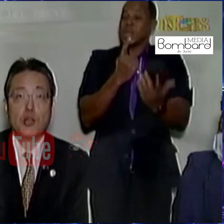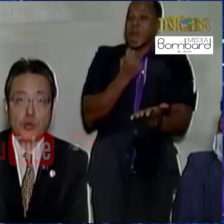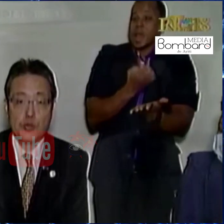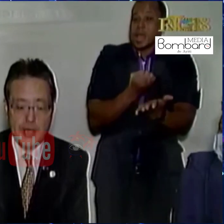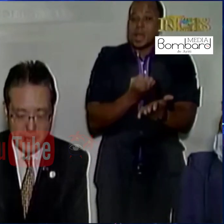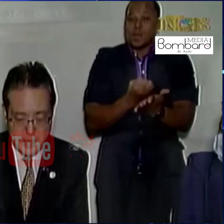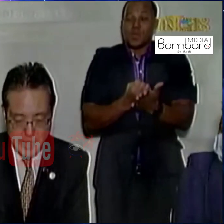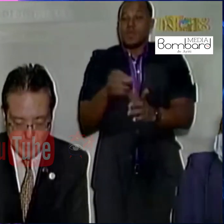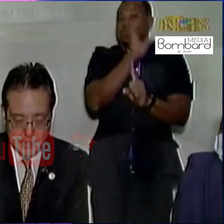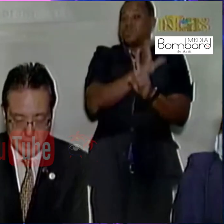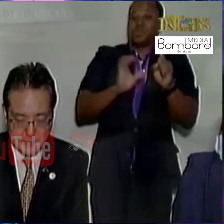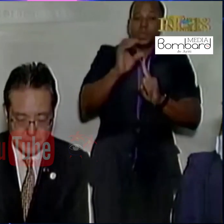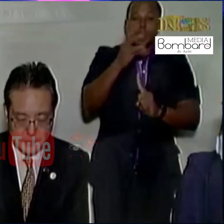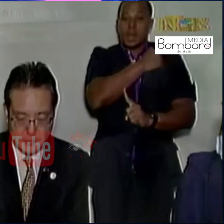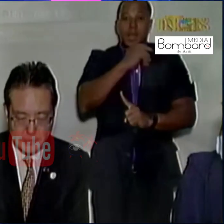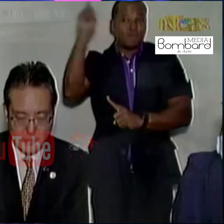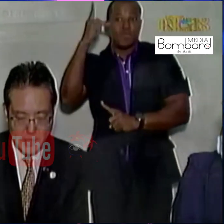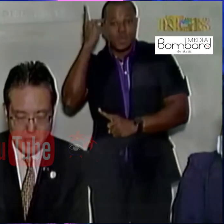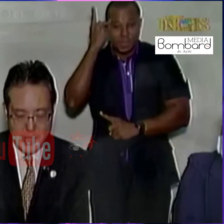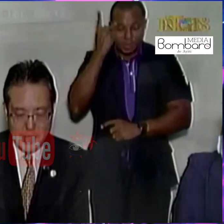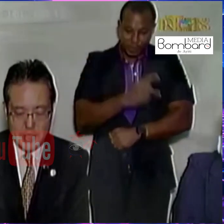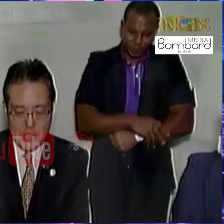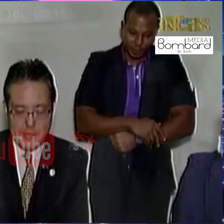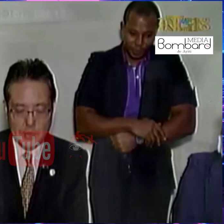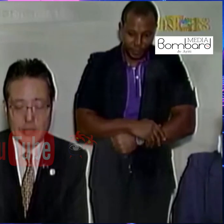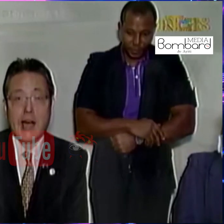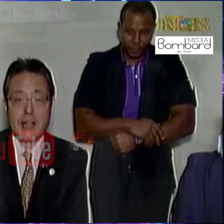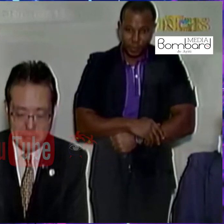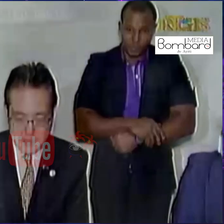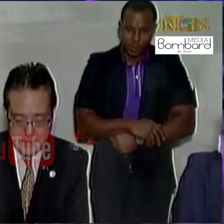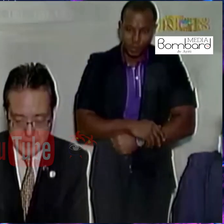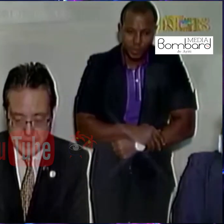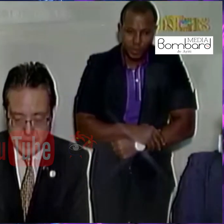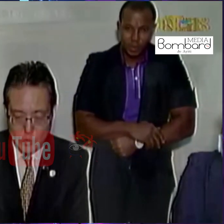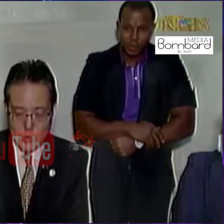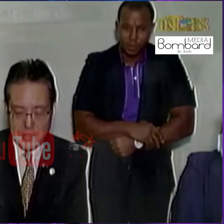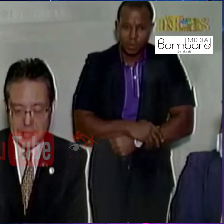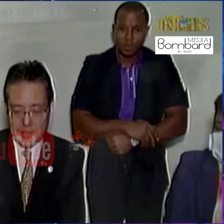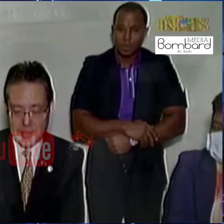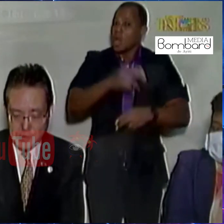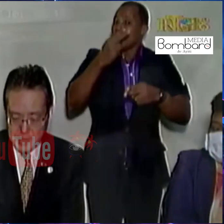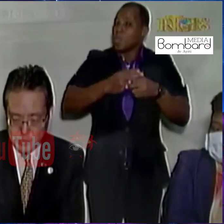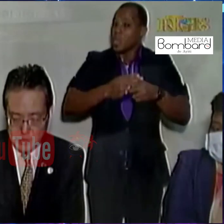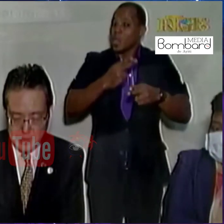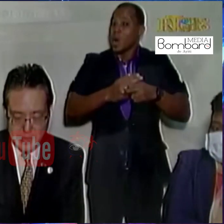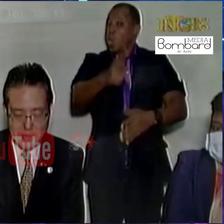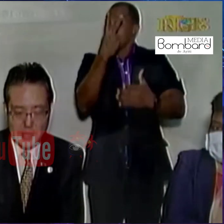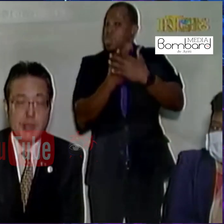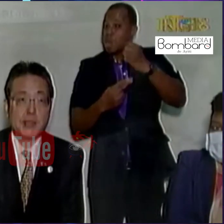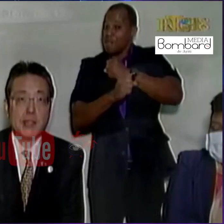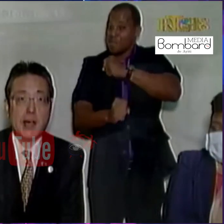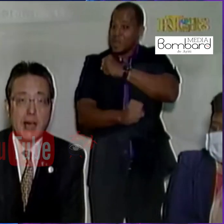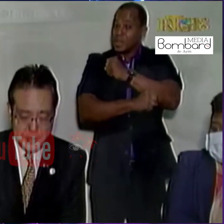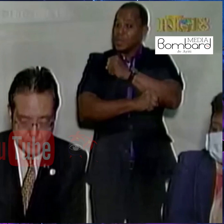économiques, culturelles et politiques. Il m'est donc agréable, au nom de ces deux fondations,